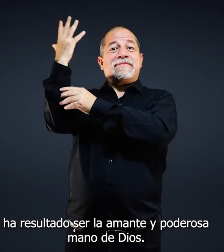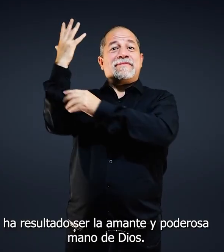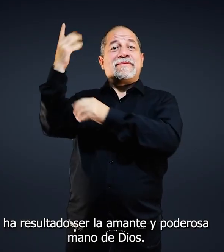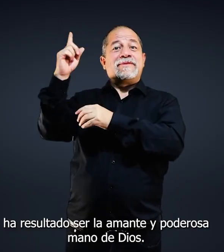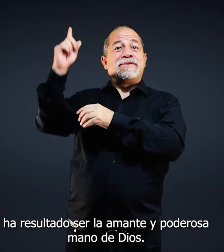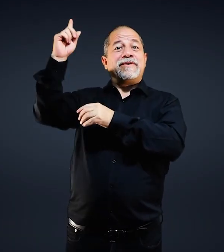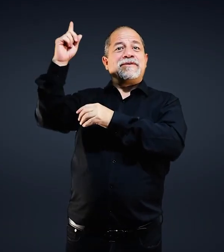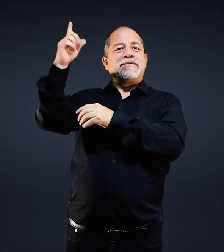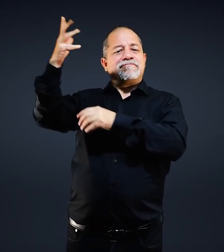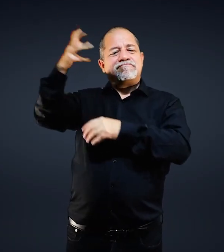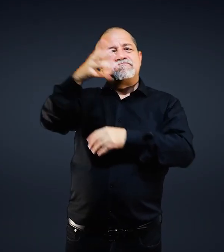Dios.